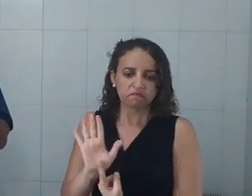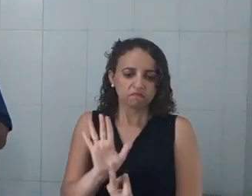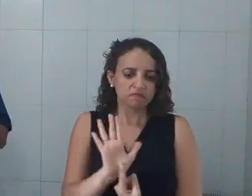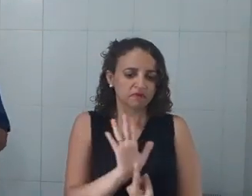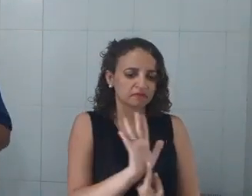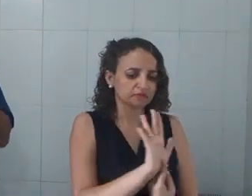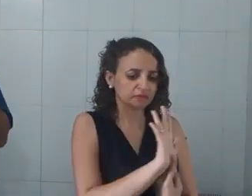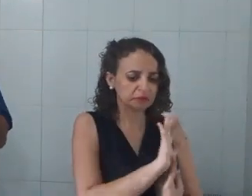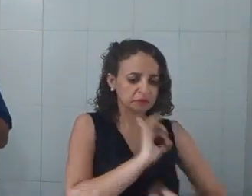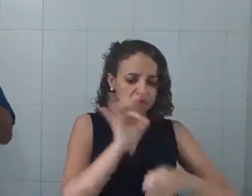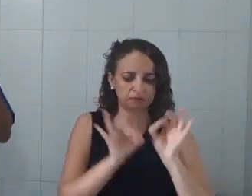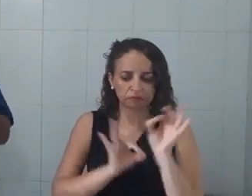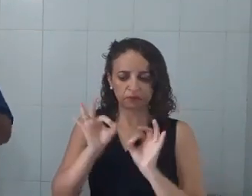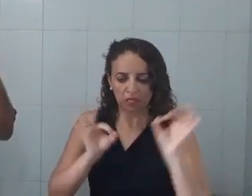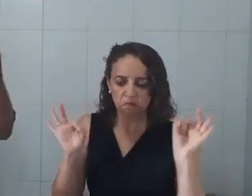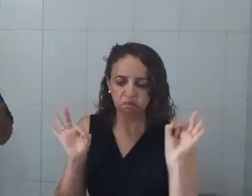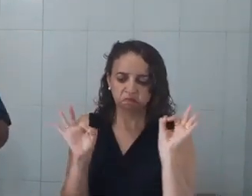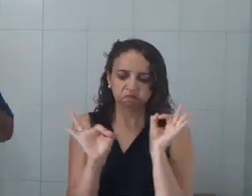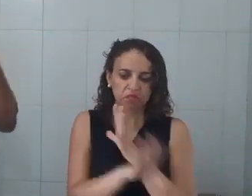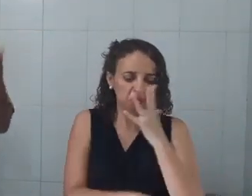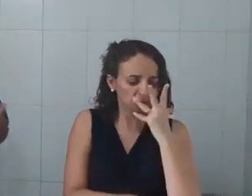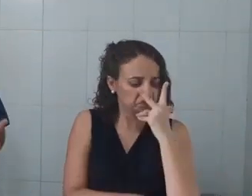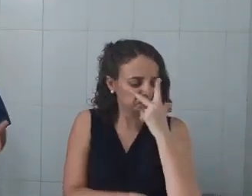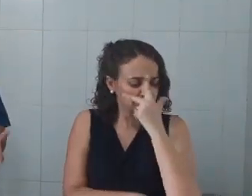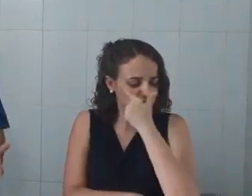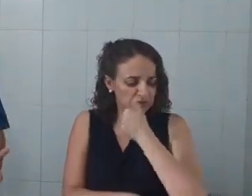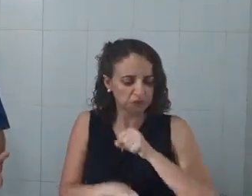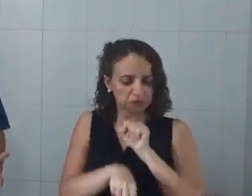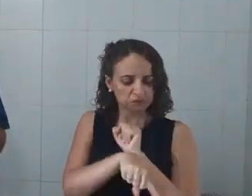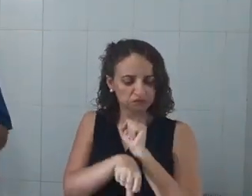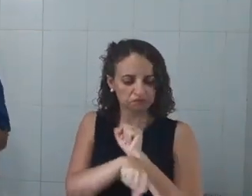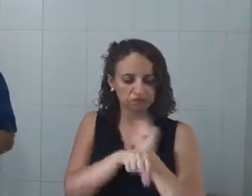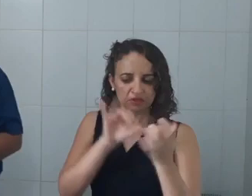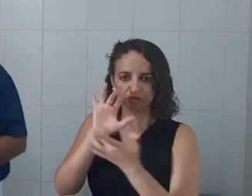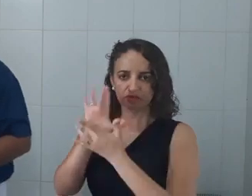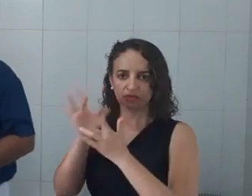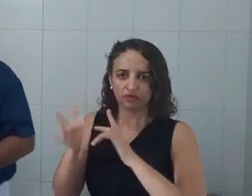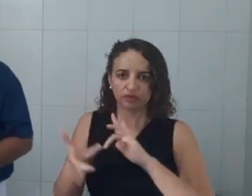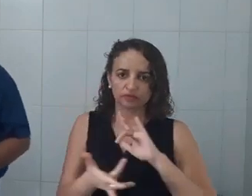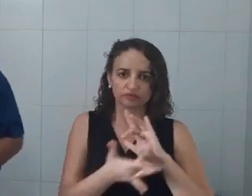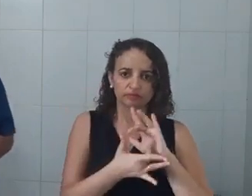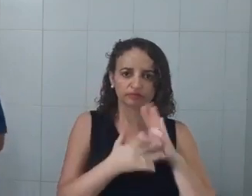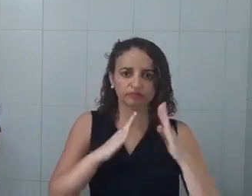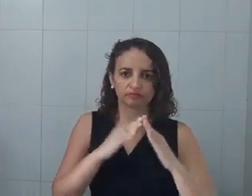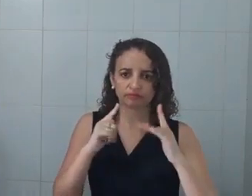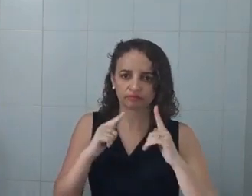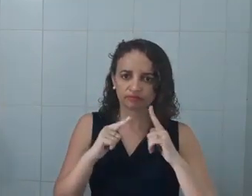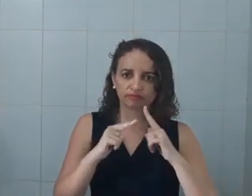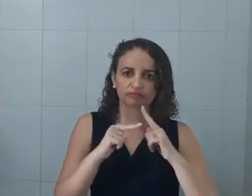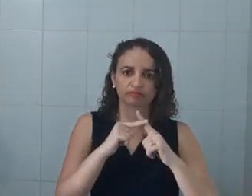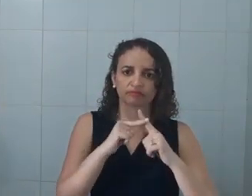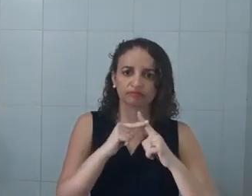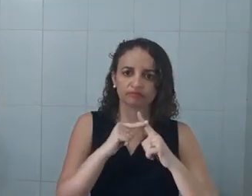ataviada, adornada, bonita, pura, limpa ao seu noivo que é Cristo. Uma igreja